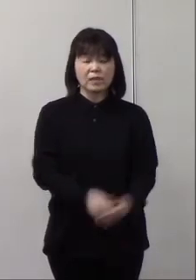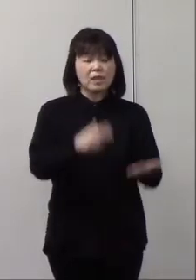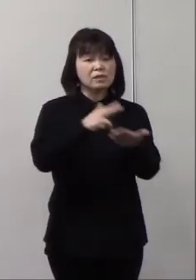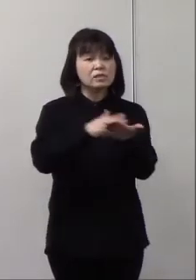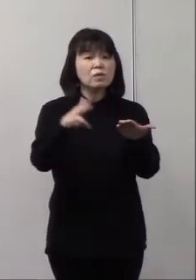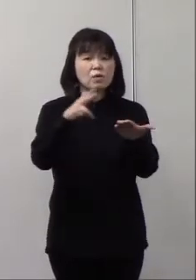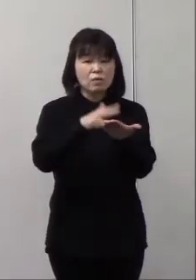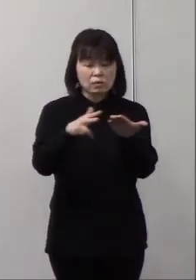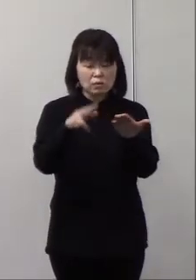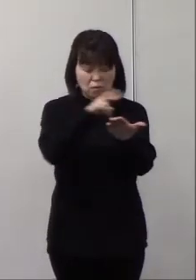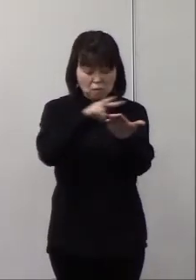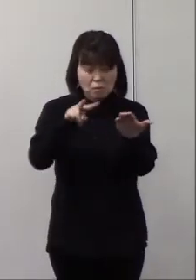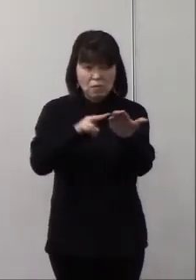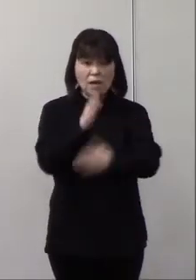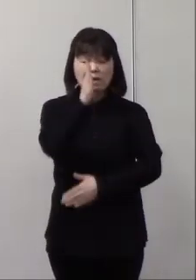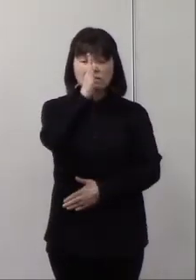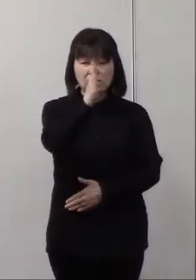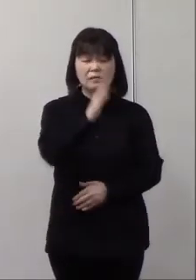きいただいて、